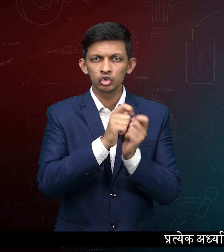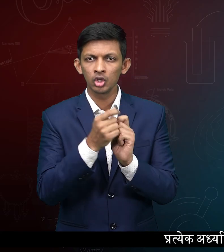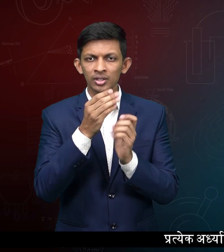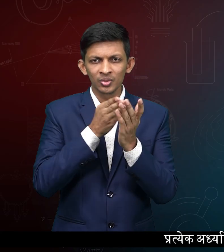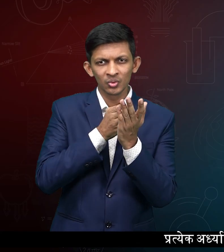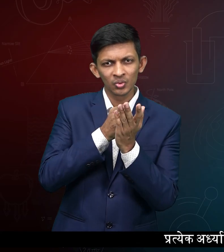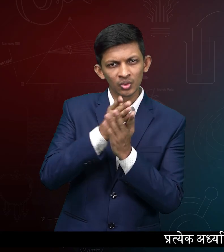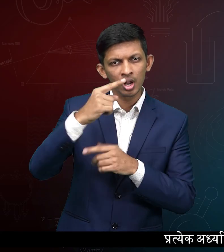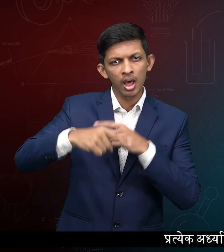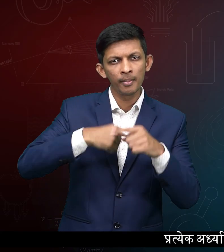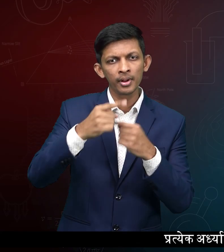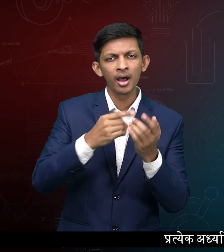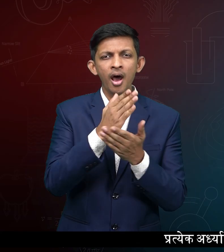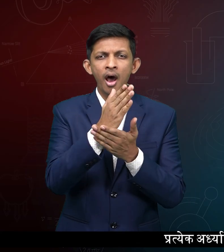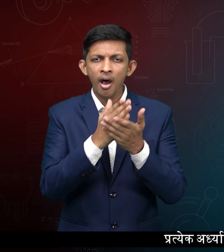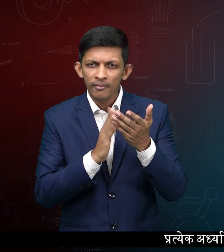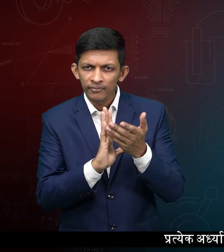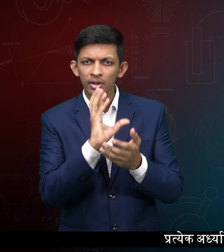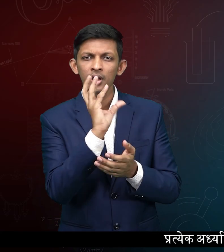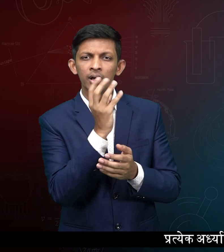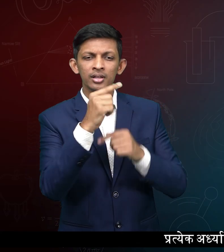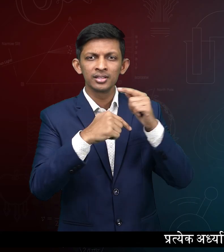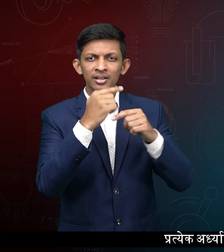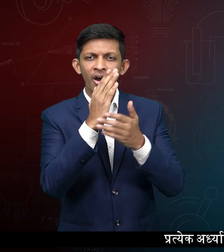प्रत्येक अर्ध्या फेऱ्यानंतर त्याची दिशा बदलतो.